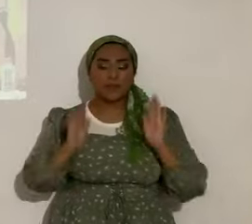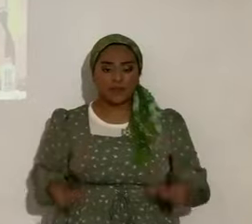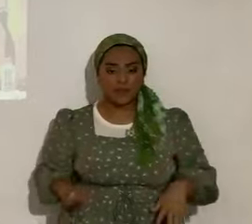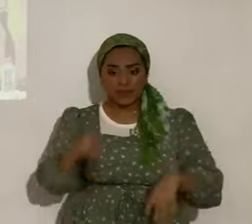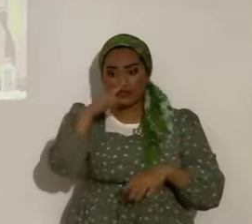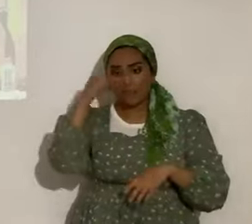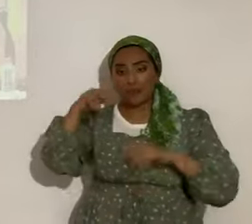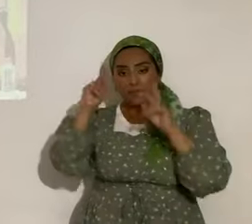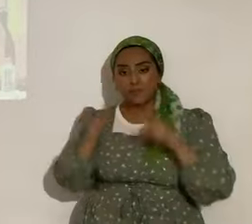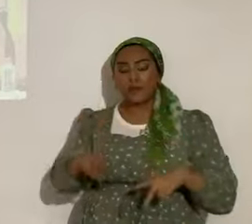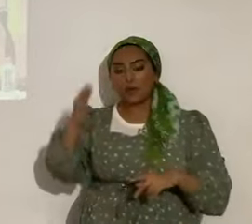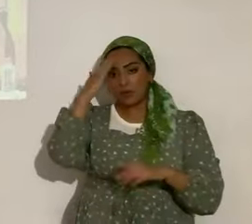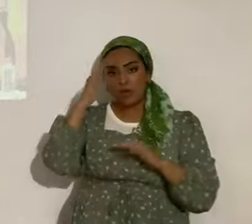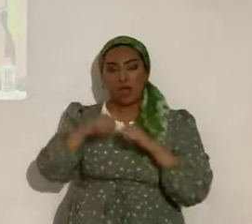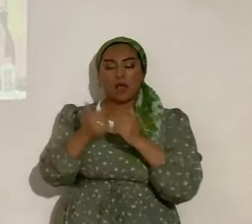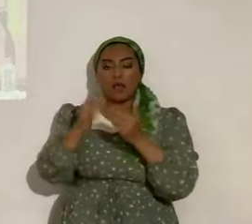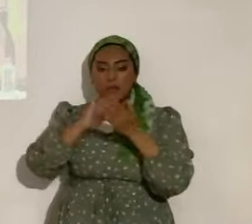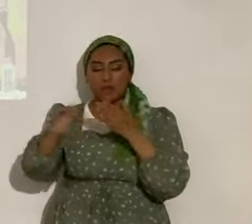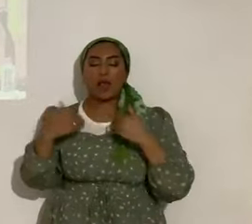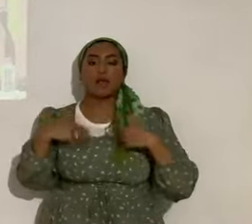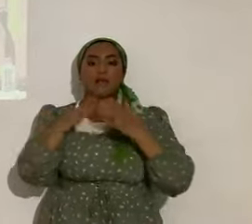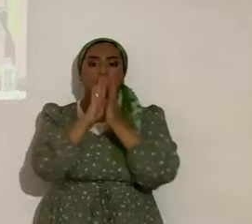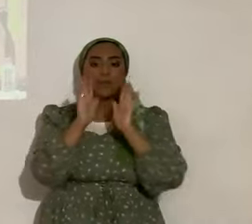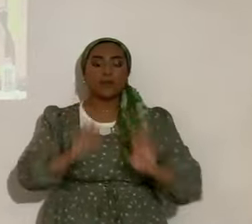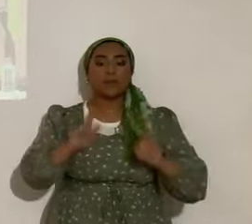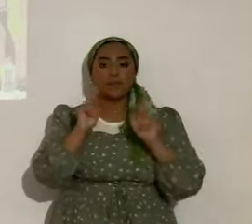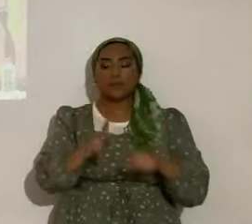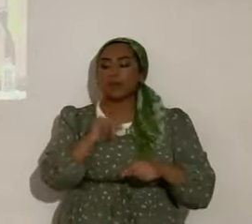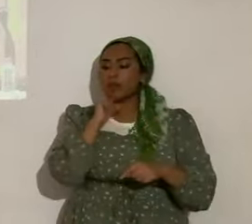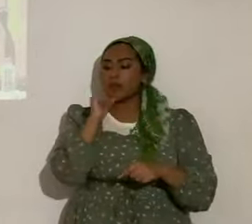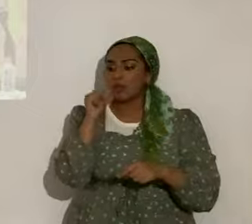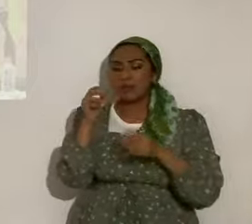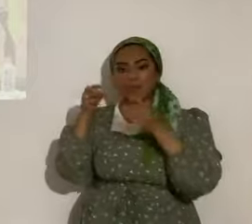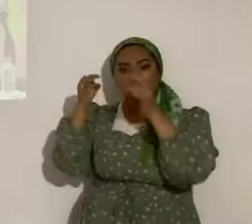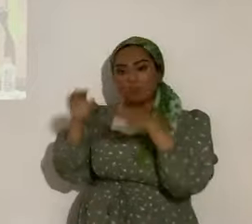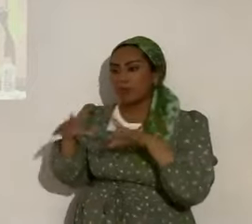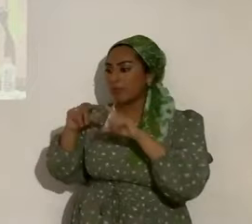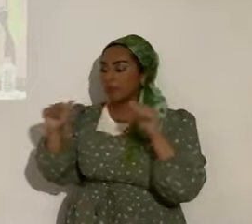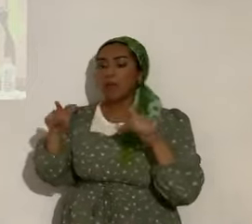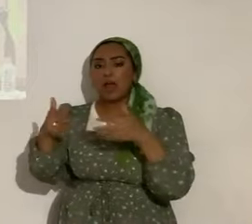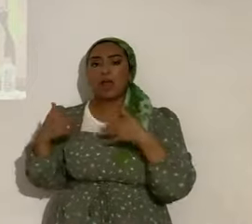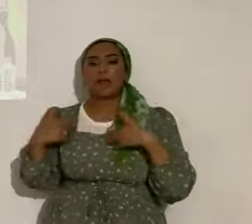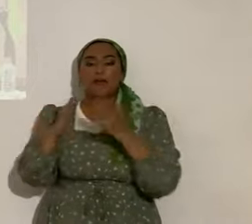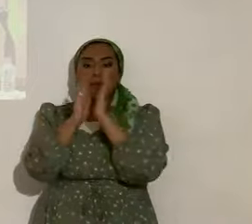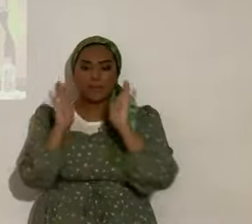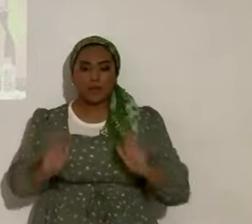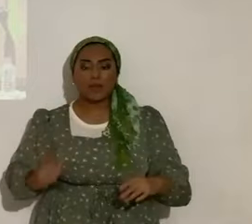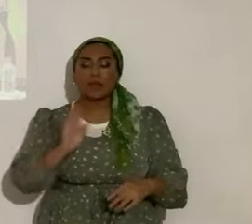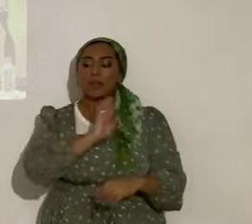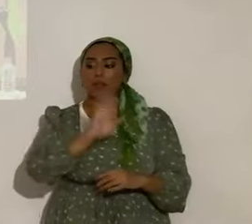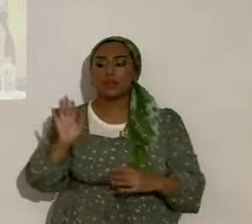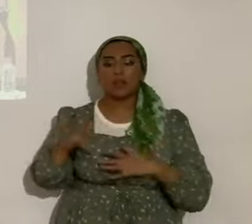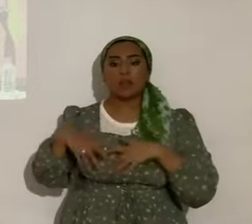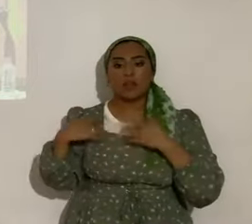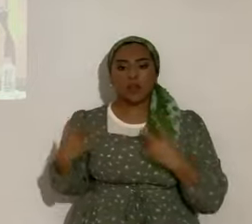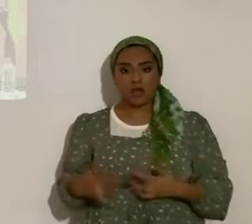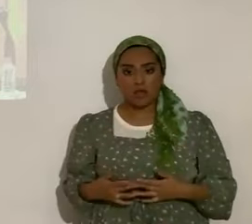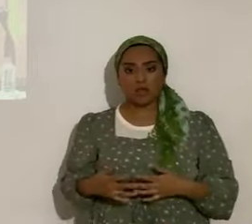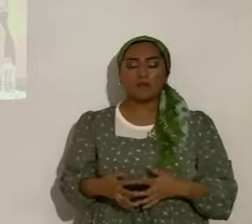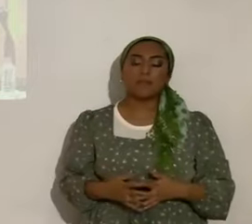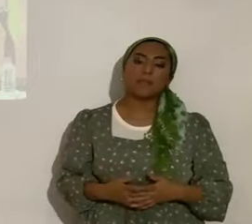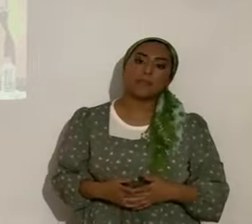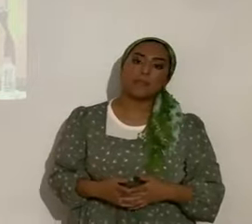una persona que sabe perdonar tiene shalom, una persona que no guarda resentimiento, odio, etc., pues tiene shalom, tiene paz en su corazón.